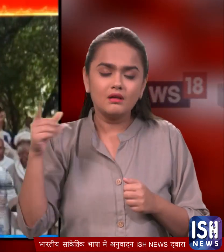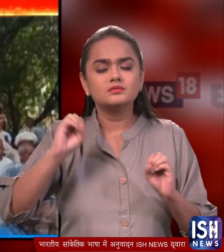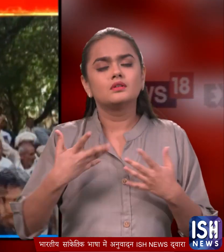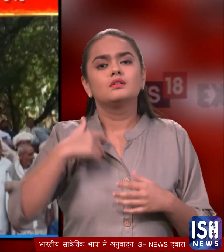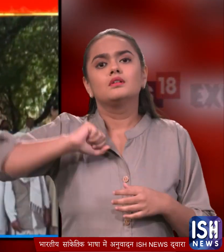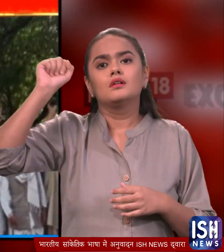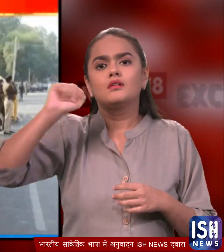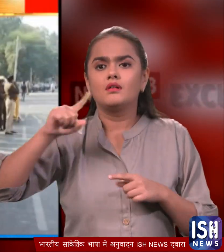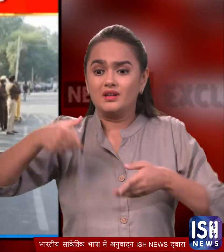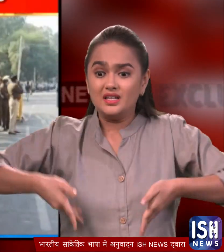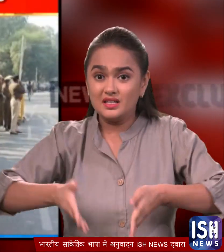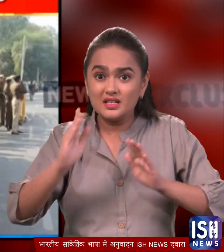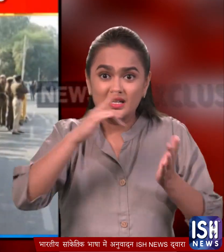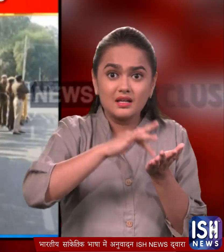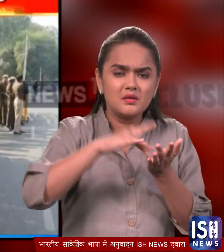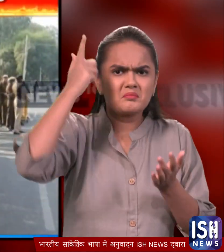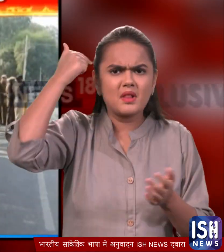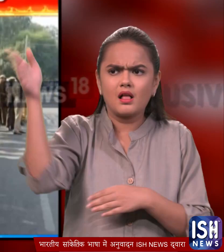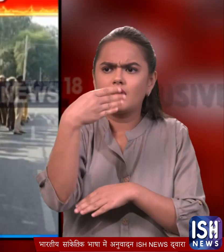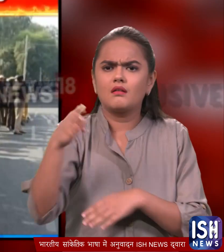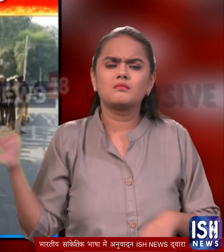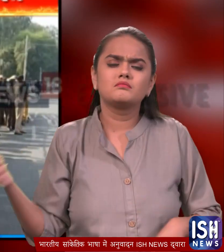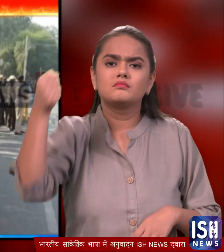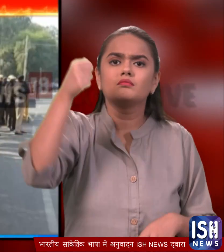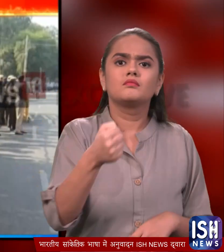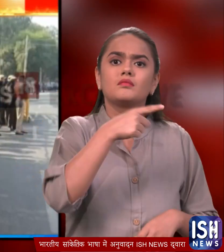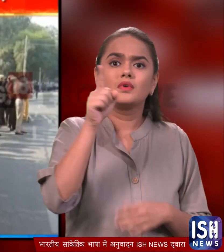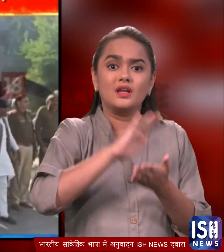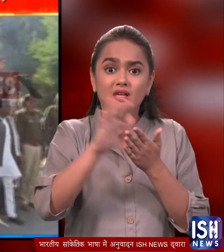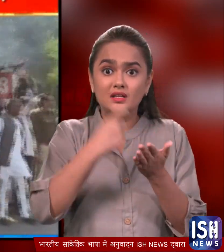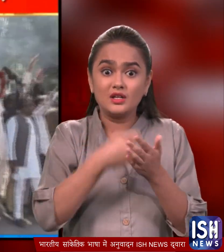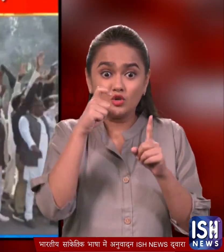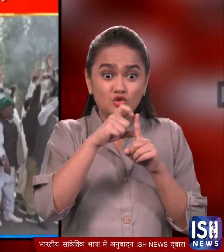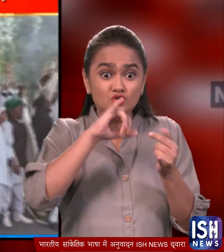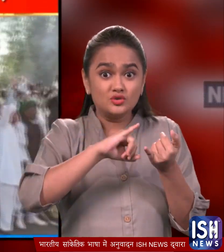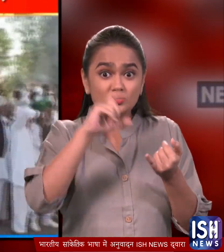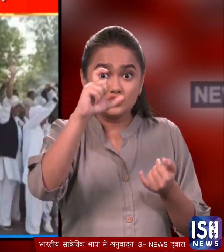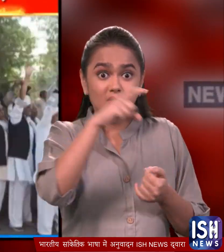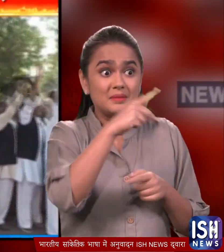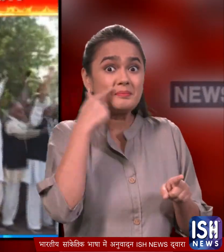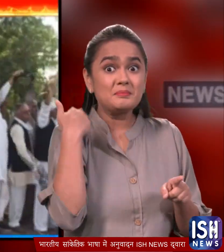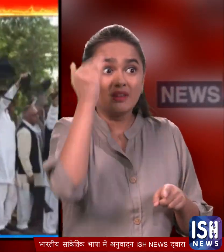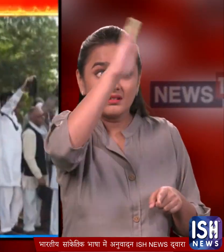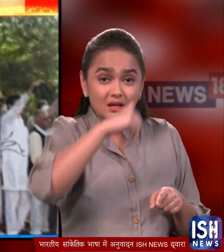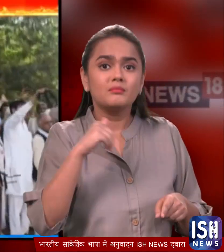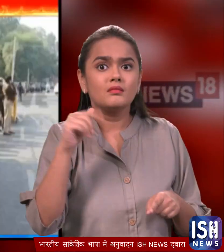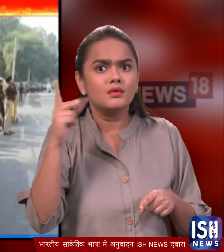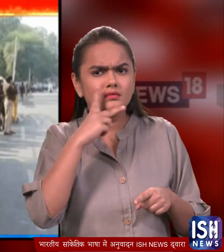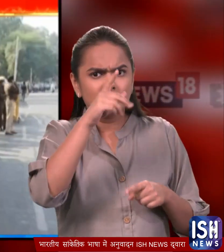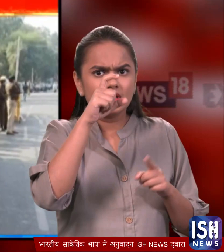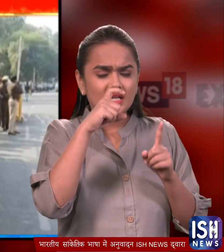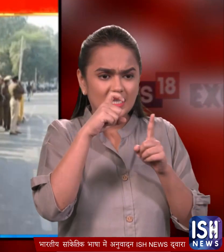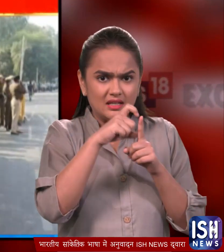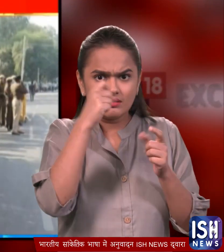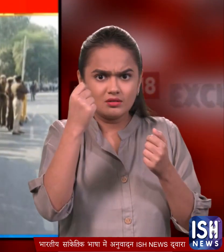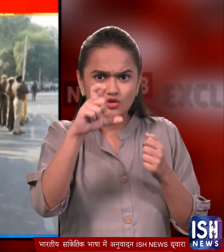खाप की अगुवाई में आंदोलनकारी किसान सड़कों के किनारे काले झंडे लेकर हरियाणा के उप मुख्यमंत्री दुष्यंत चौटाला के भाई का इंतजार करने लगे और